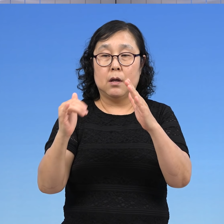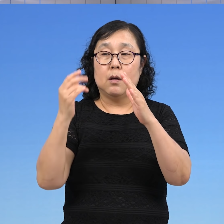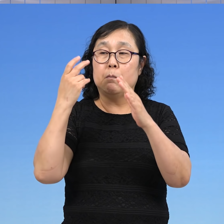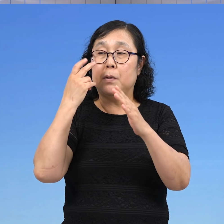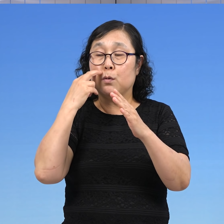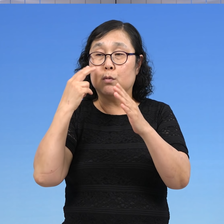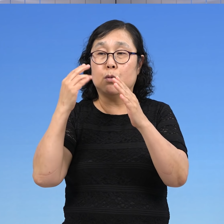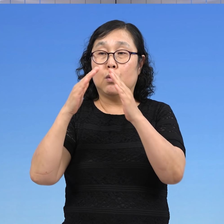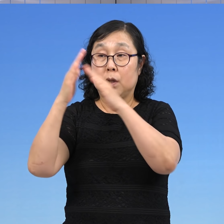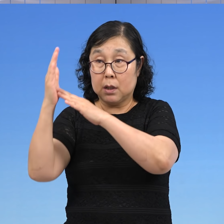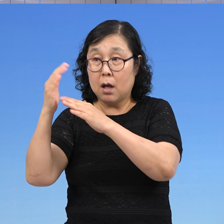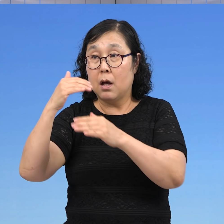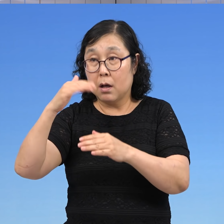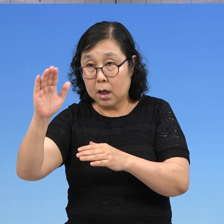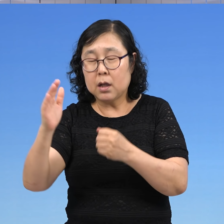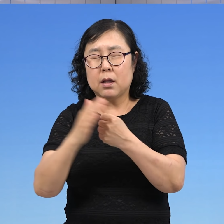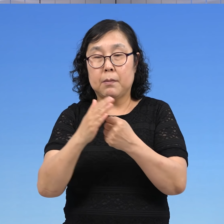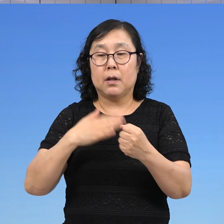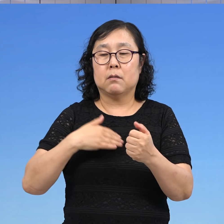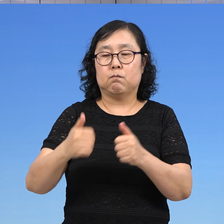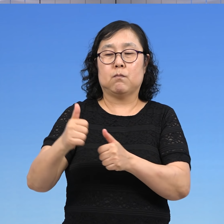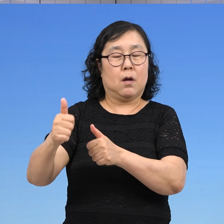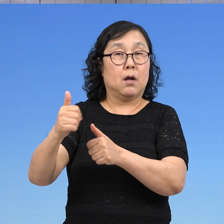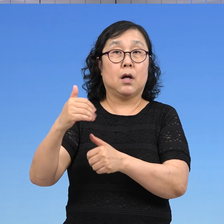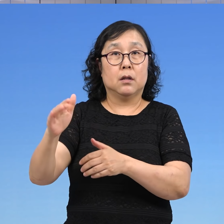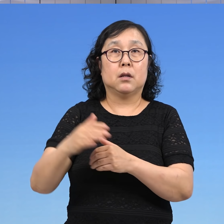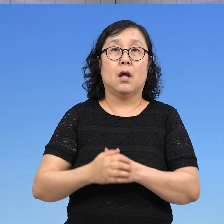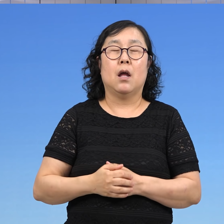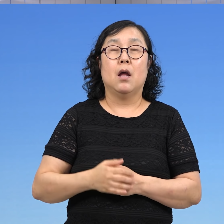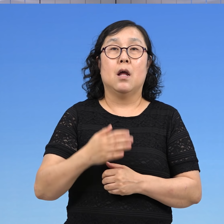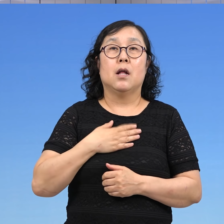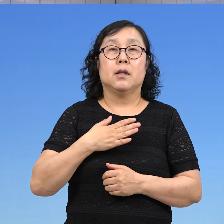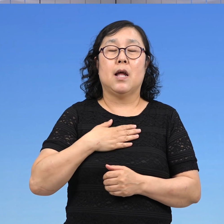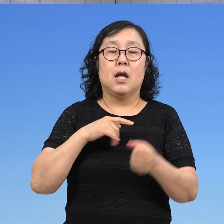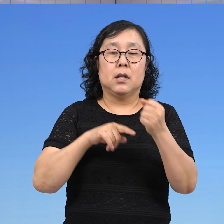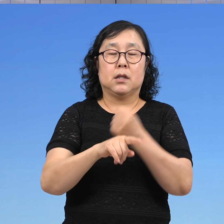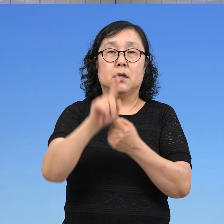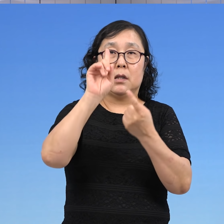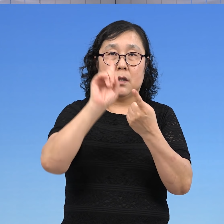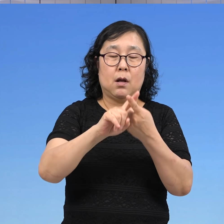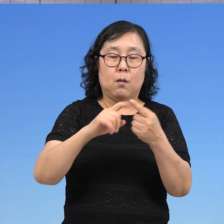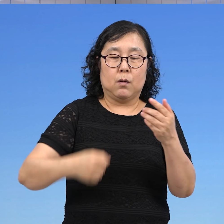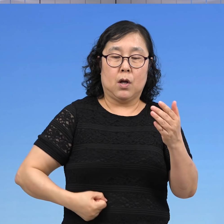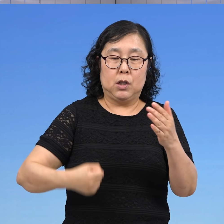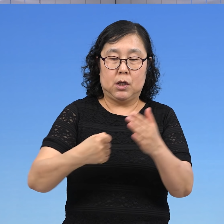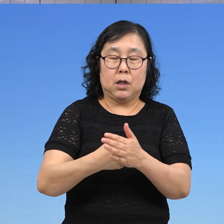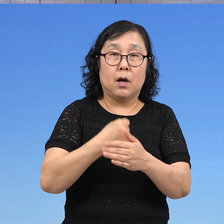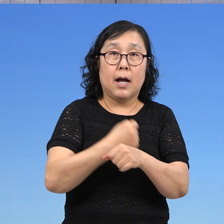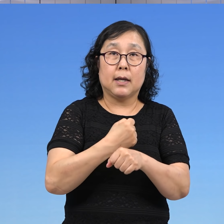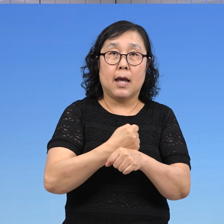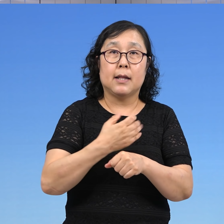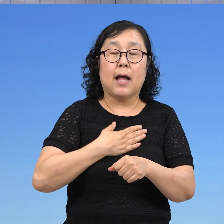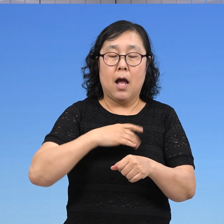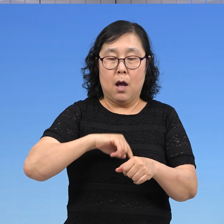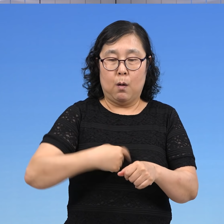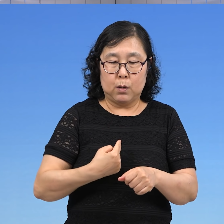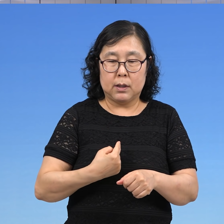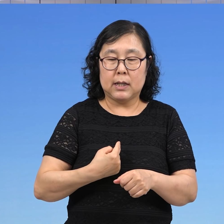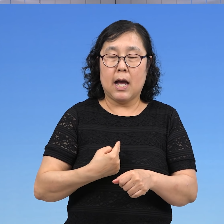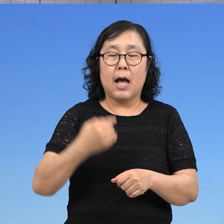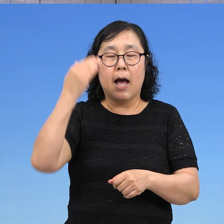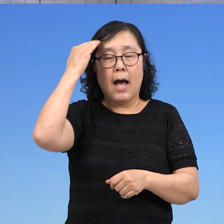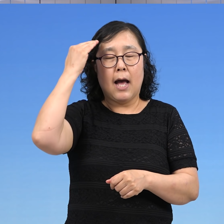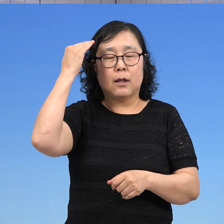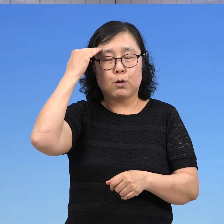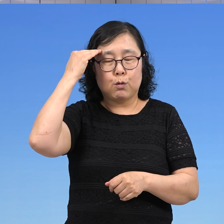따라 간 거죠 그랬는데 내가 철들고 처음으로 내 의지대로 결정한 게 나 혼자서